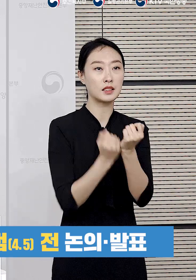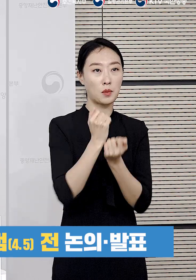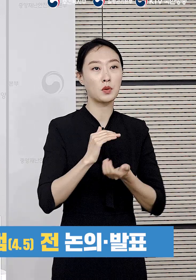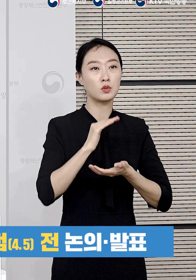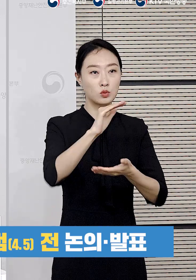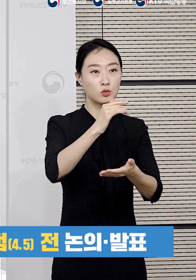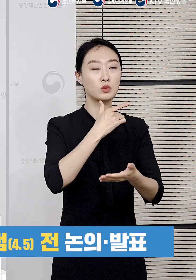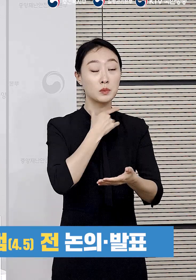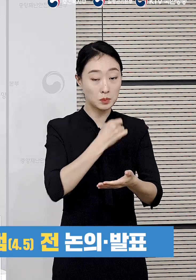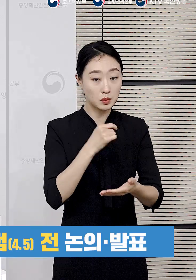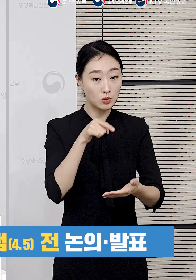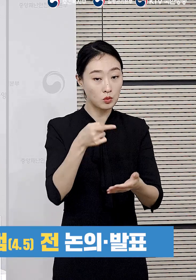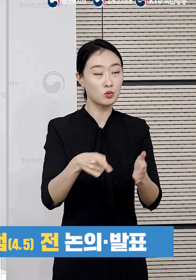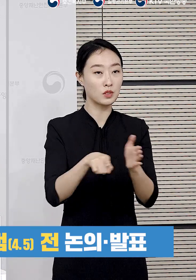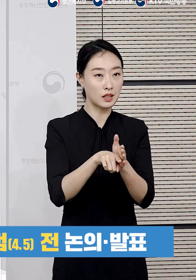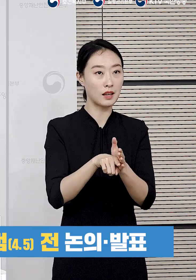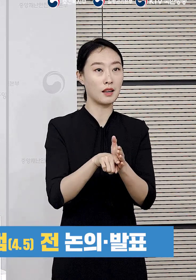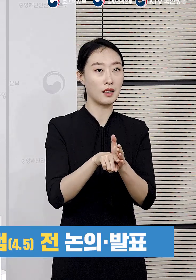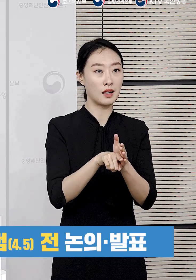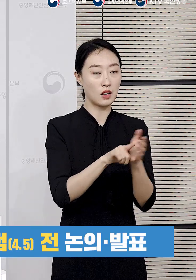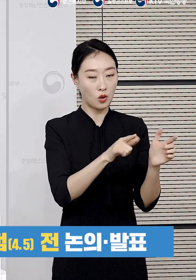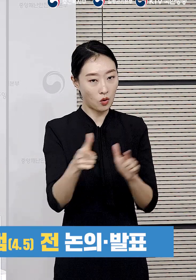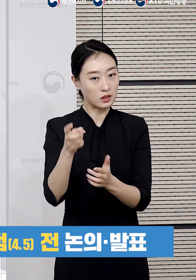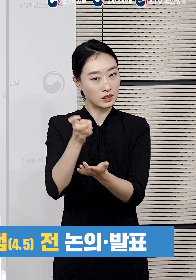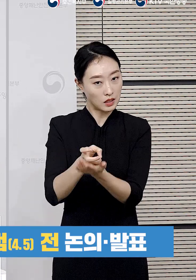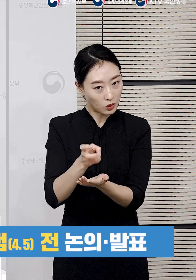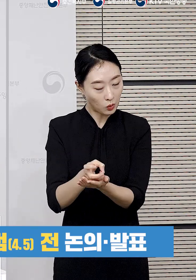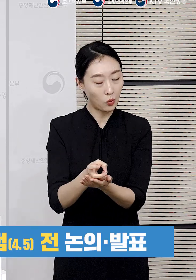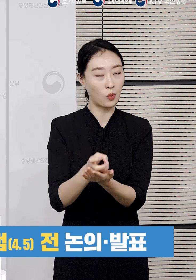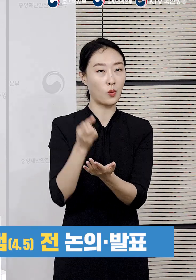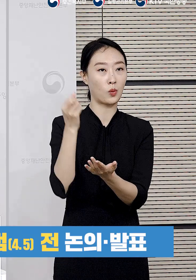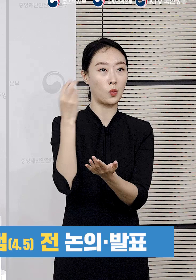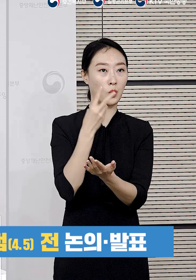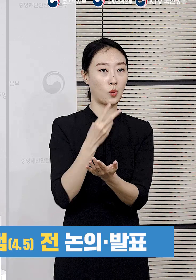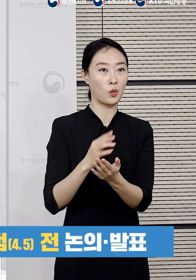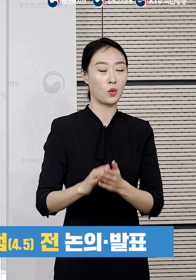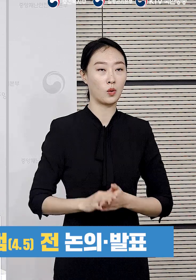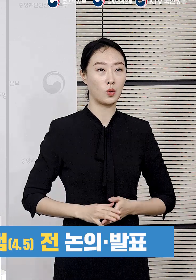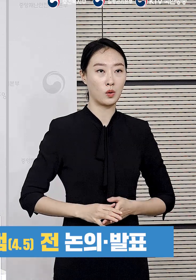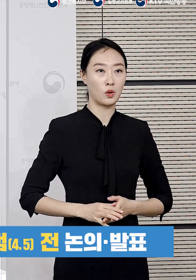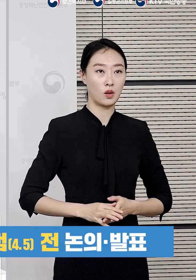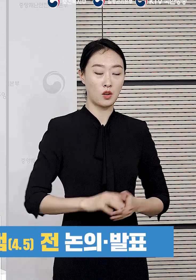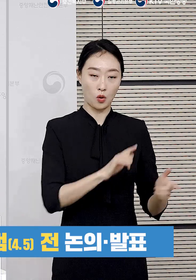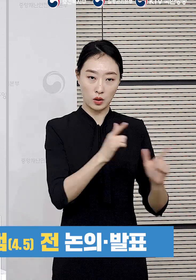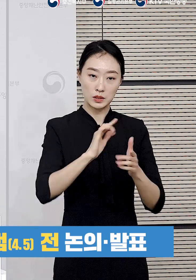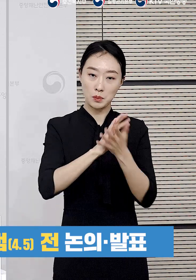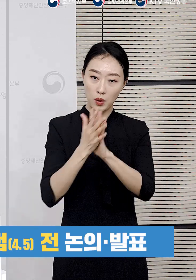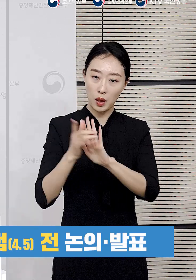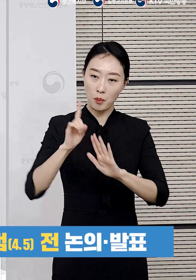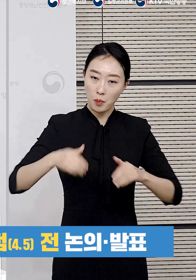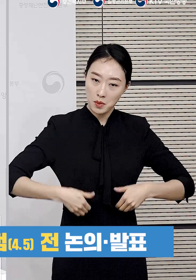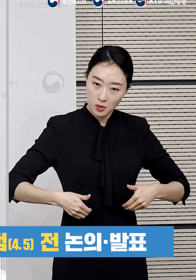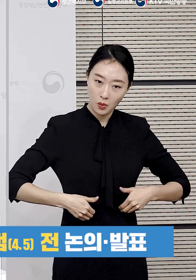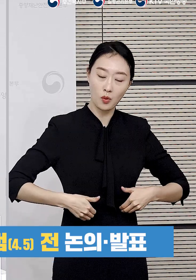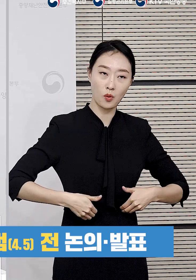하는 그리고 그것과 관련된 여러 가지 어떤 제도적인 또 사회 구조적인 어떤 변화 이런 것들이 어떤